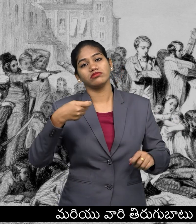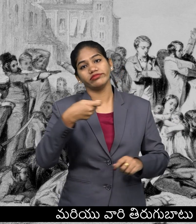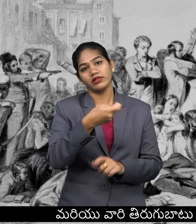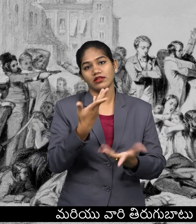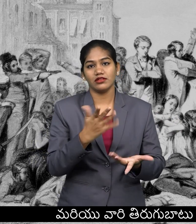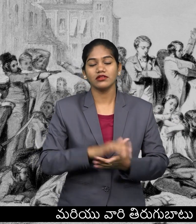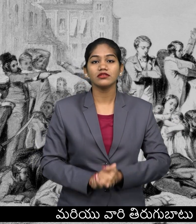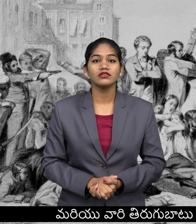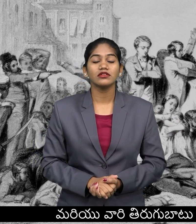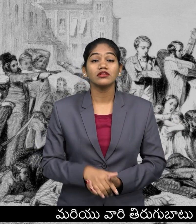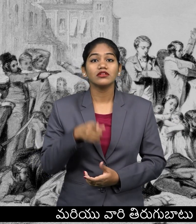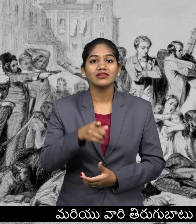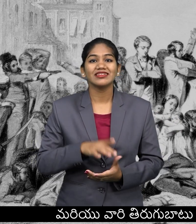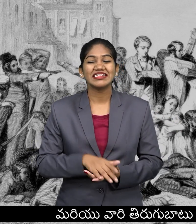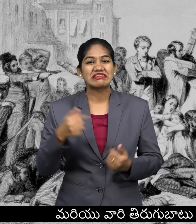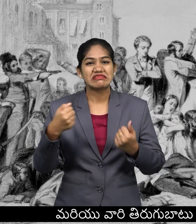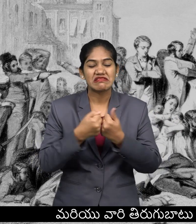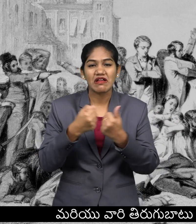మరియు వారి తిరుగుబాటు అణిచివేయబడింది.